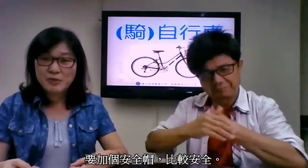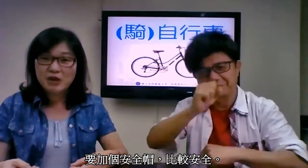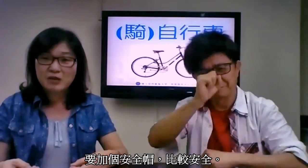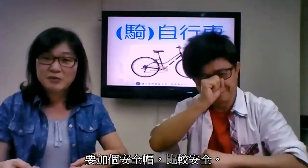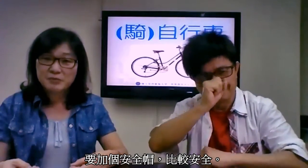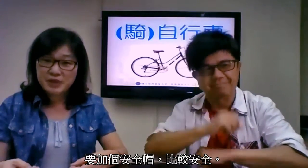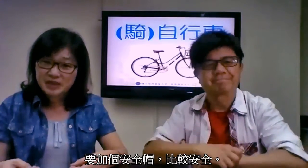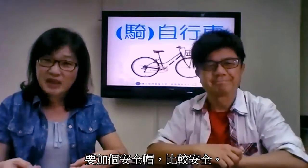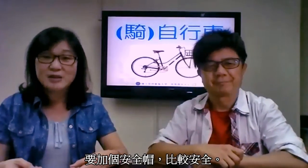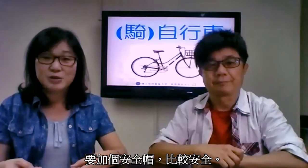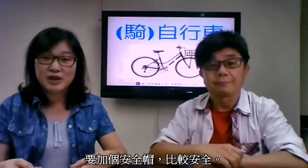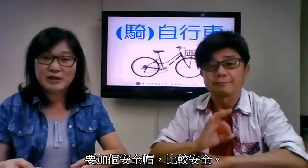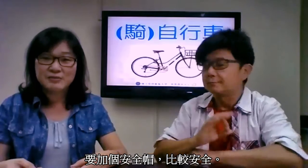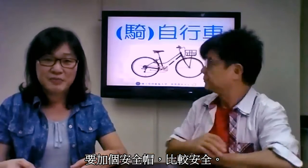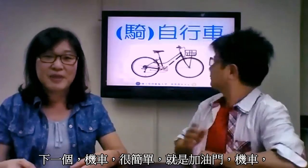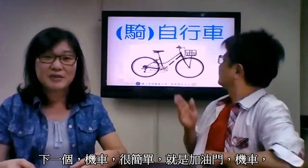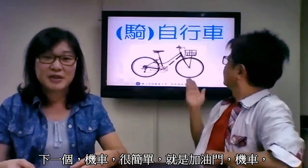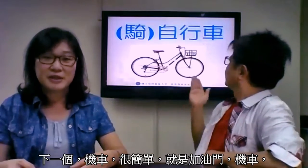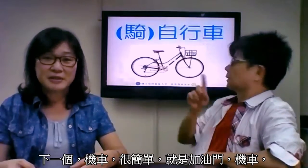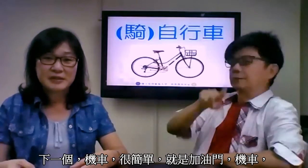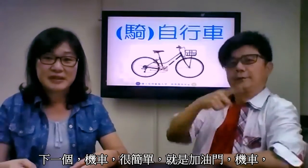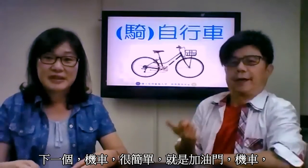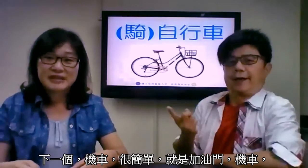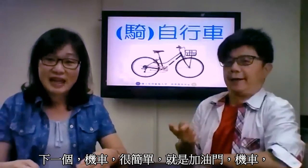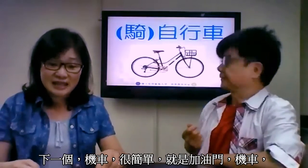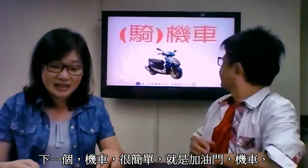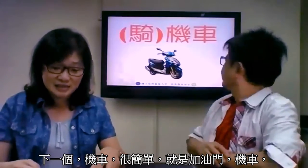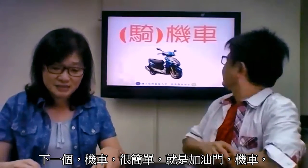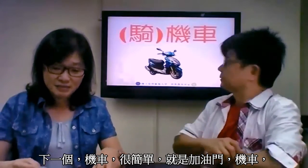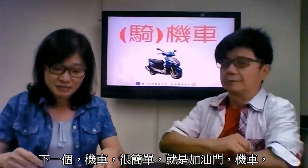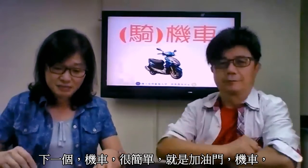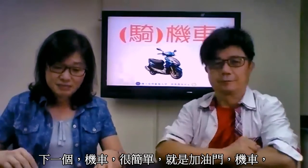帽比较安全。对，下一个，